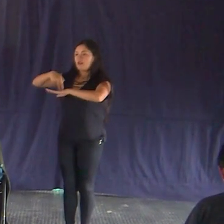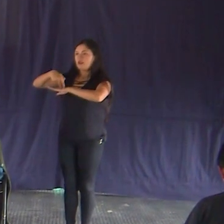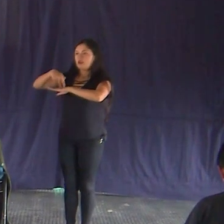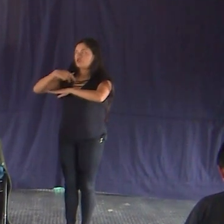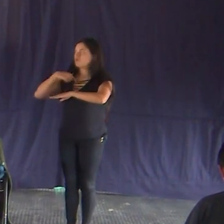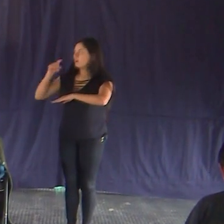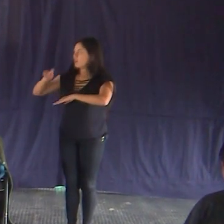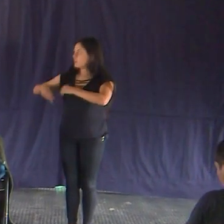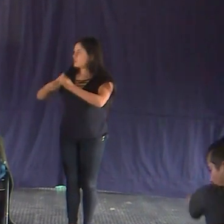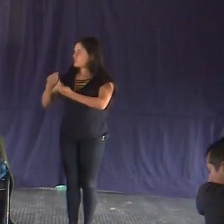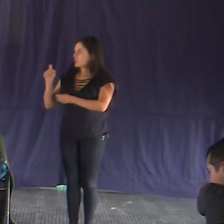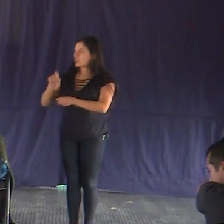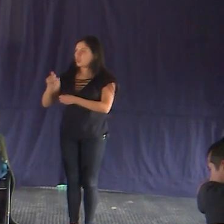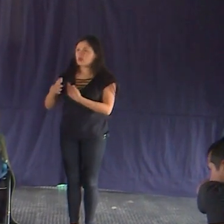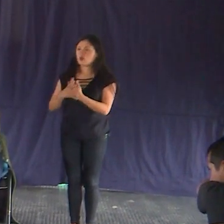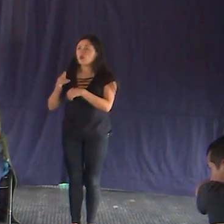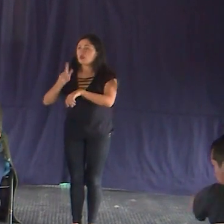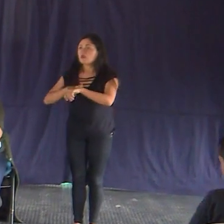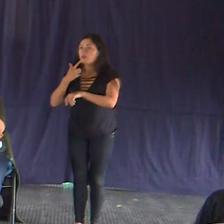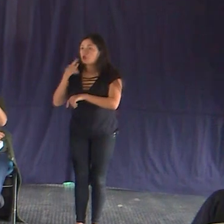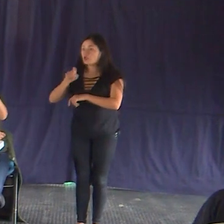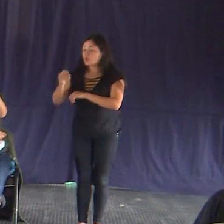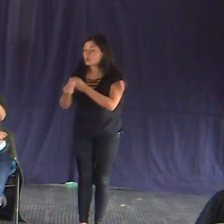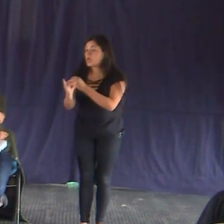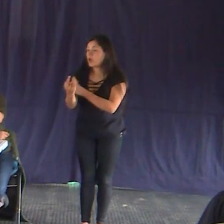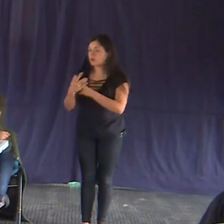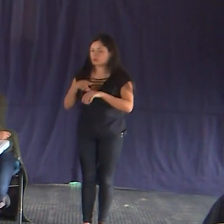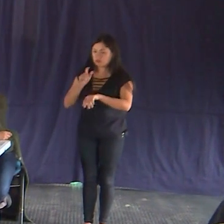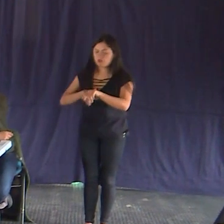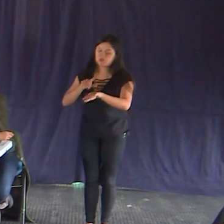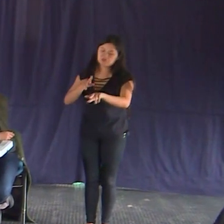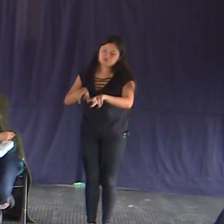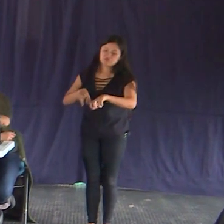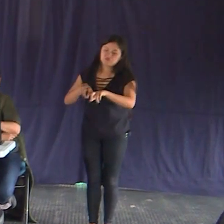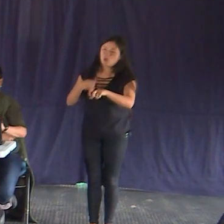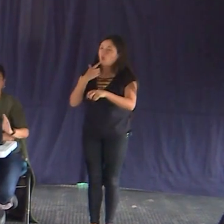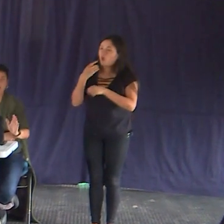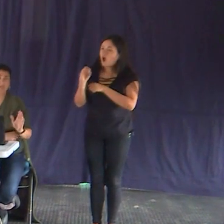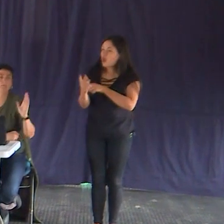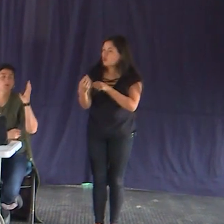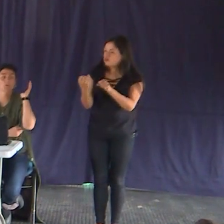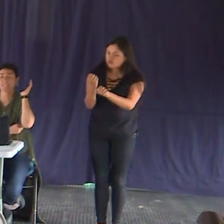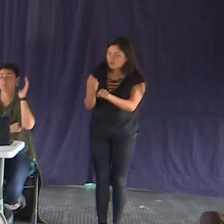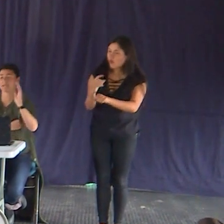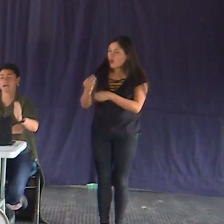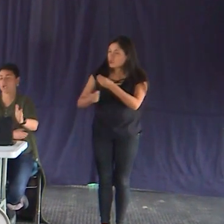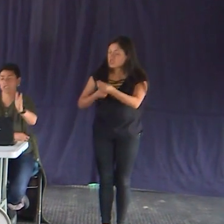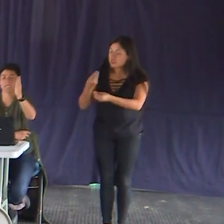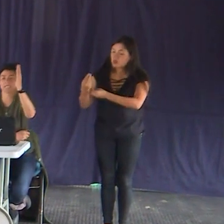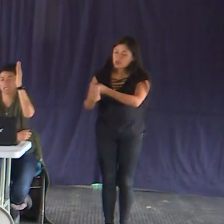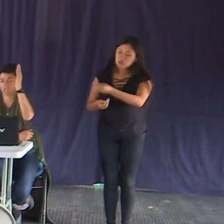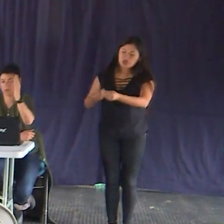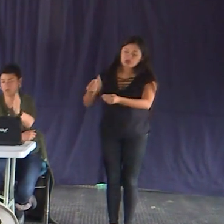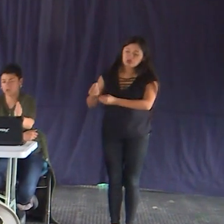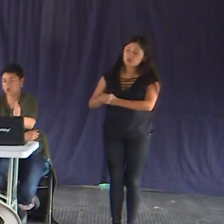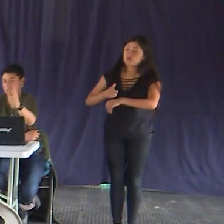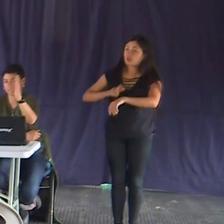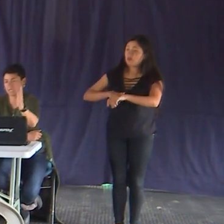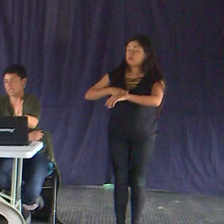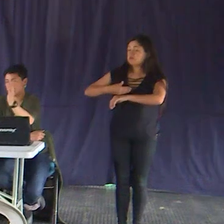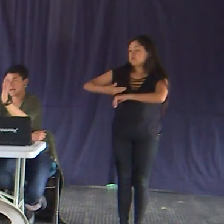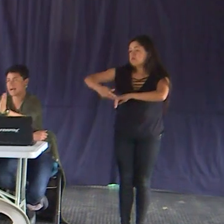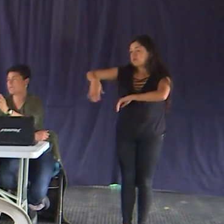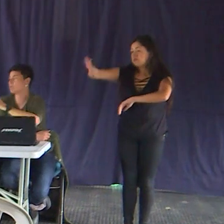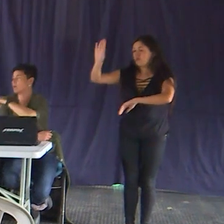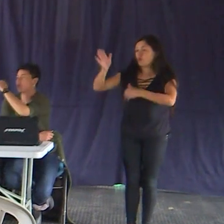hacer. ¿Cuánto tiempo lleva? No importa. Pero nosotros aquí tenemos súper marcadas las cosas. Por ejemplo, voy a ir a hacer mercado, tiene que ser 2 horas